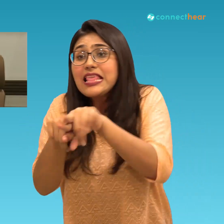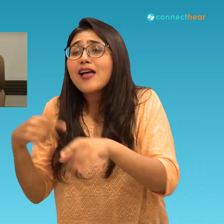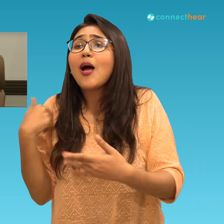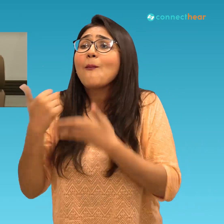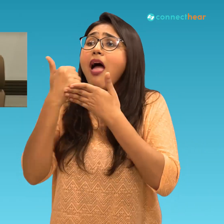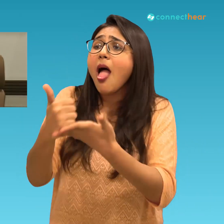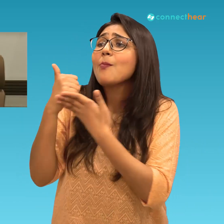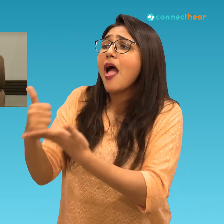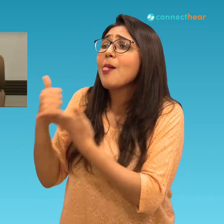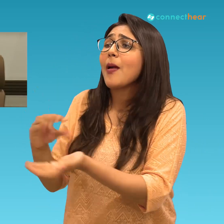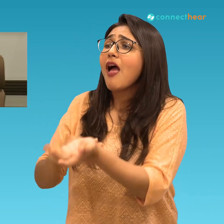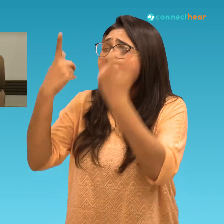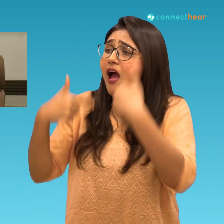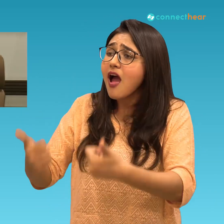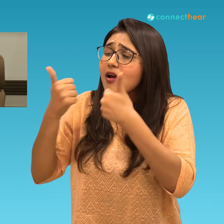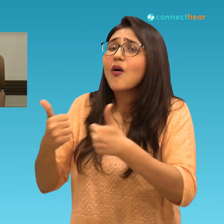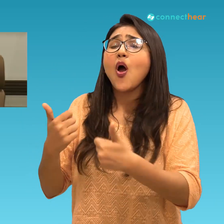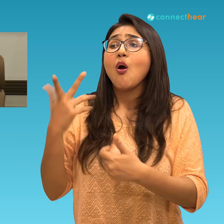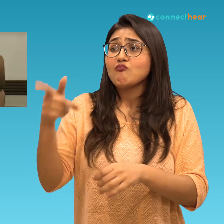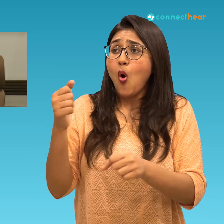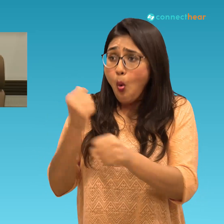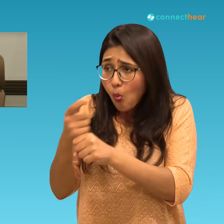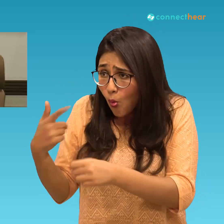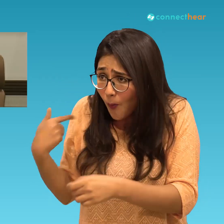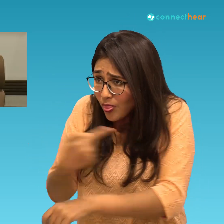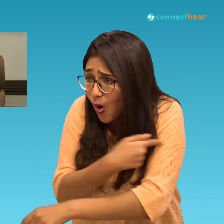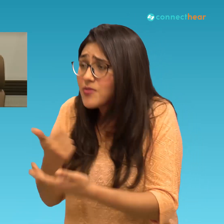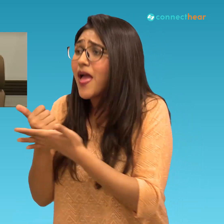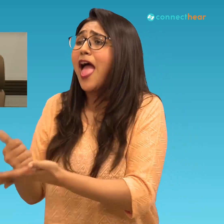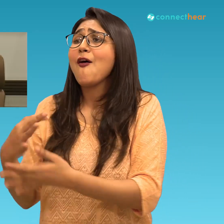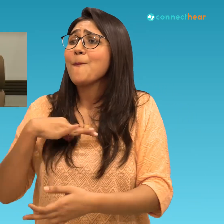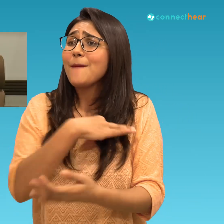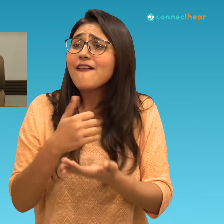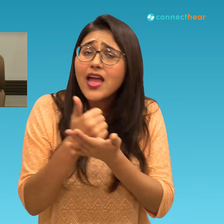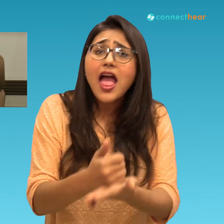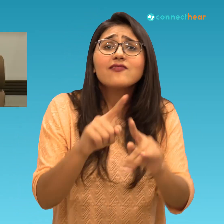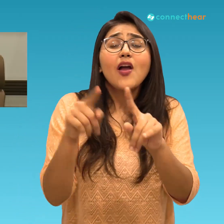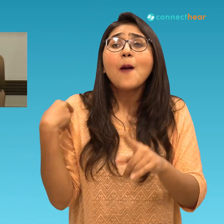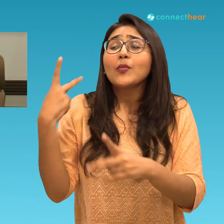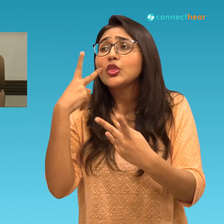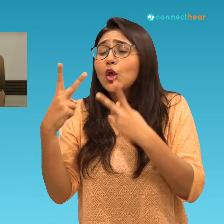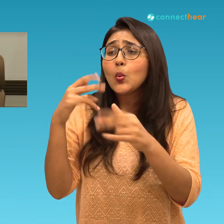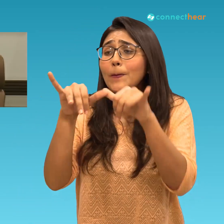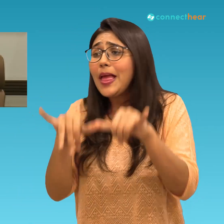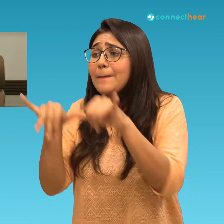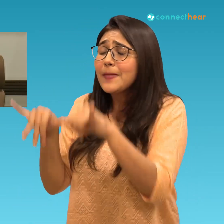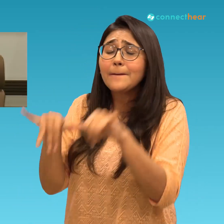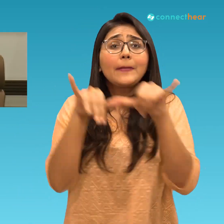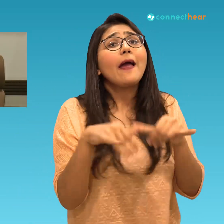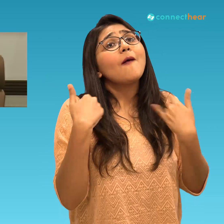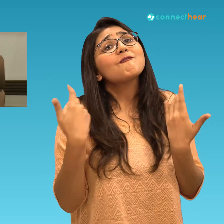लिए हर किस्म की सहूलत, चाहे वो पब्लिक सेक्टर में हो या प्राइवेट सेक्टर में हो, उसको हमने ऑर्गेनाइज बहुत हद तक किया